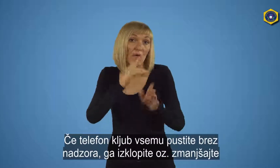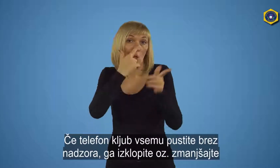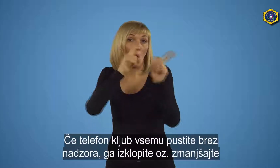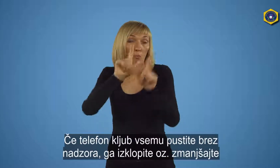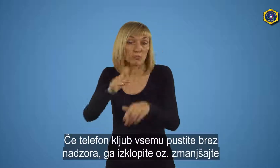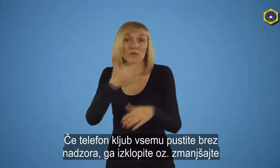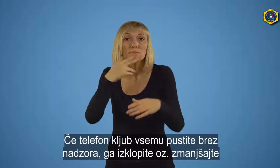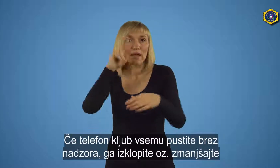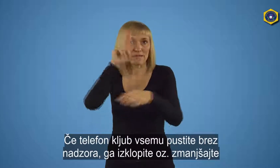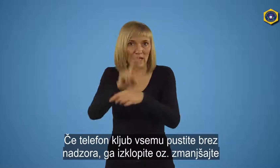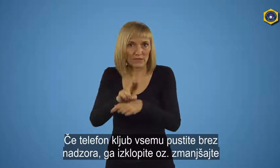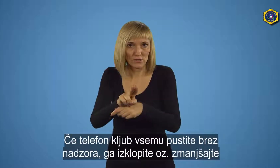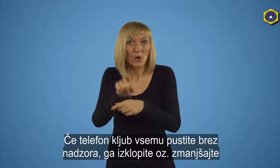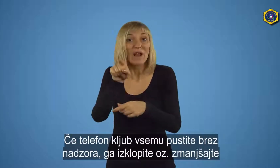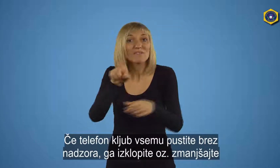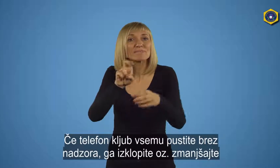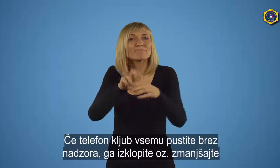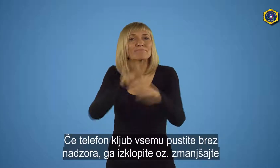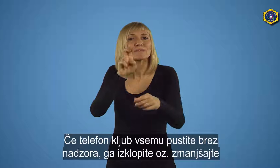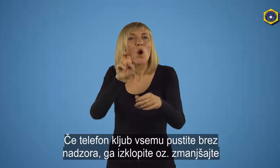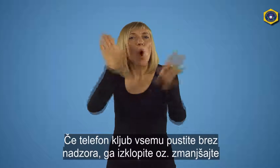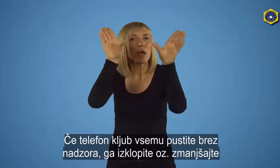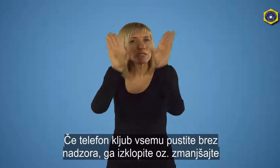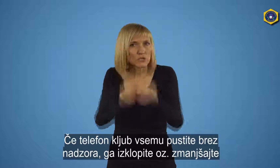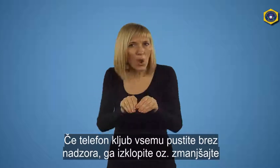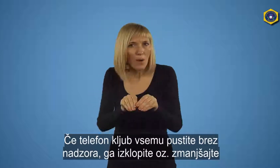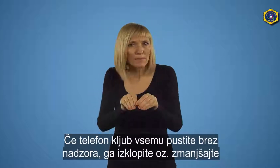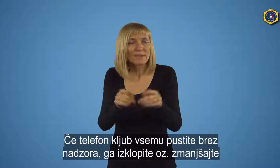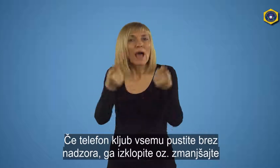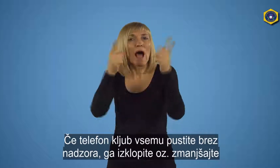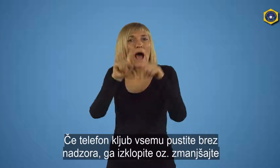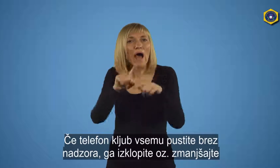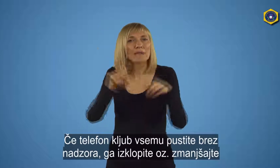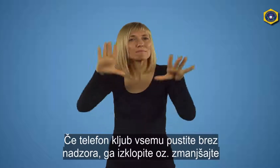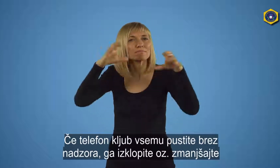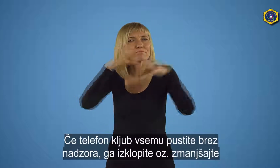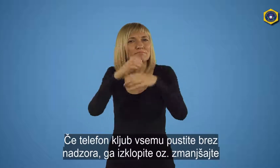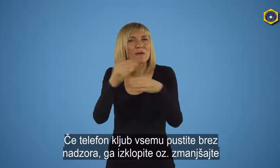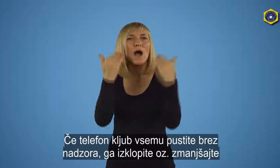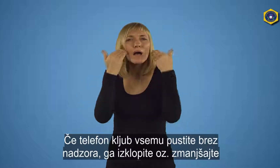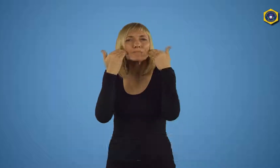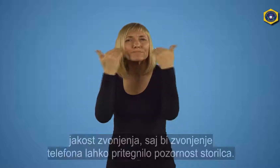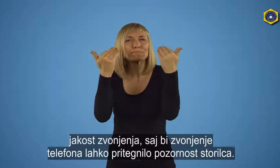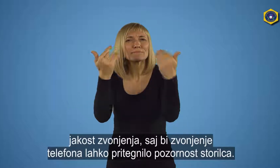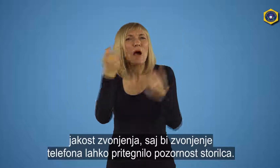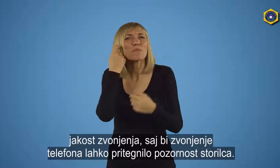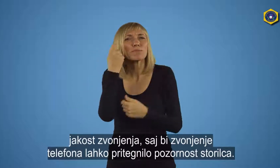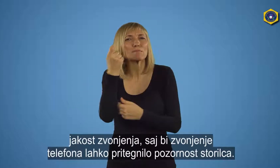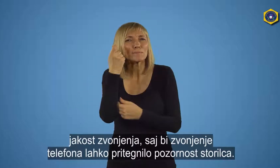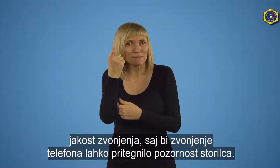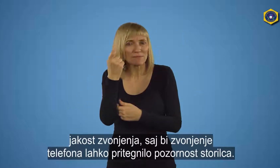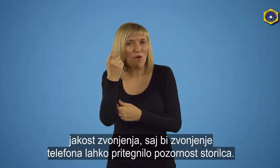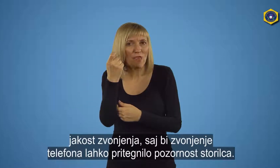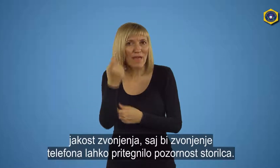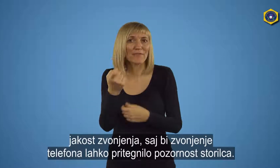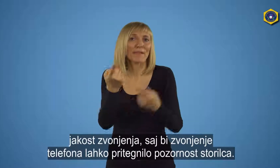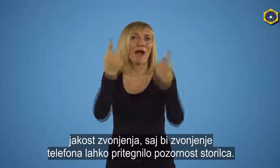nadzora, ga izklopite oziroma zmanjšajte jakost zvonjenja, saj bi zvonjenje telefona lahko